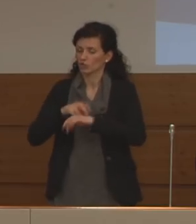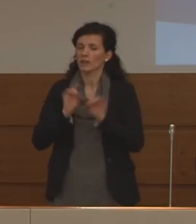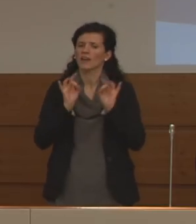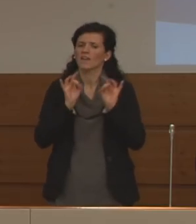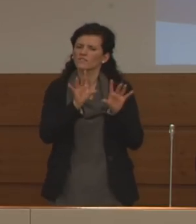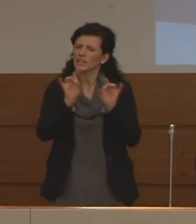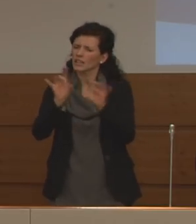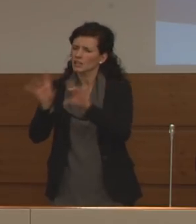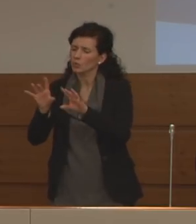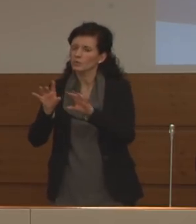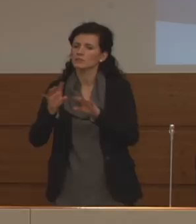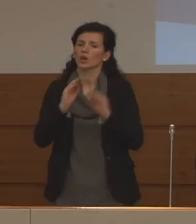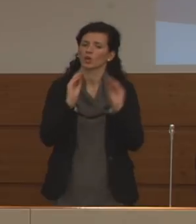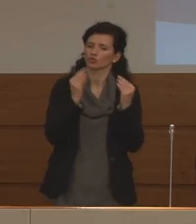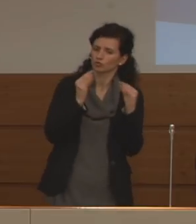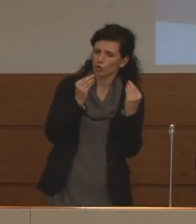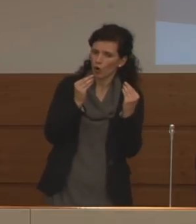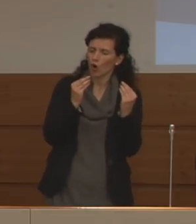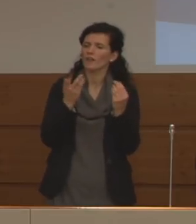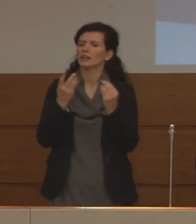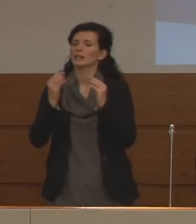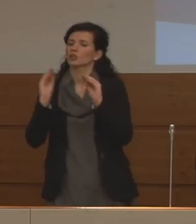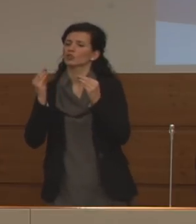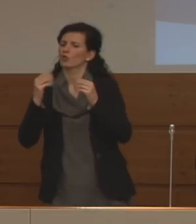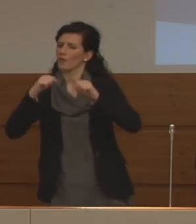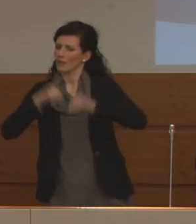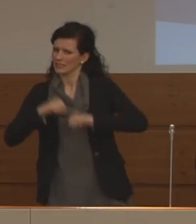giovani e mediamente fan e